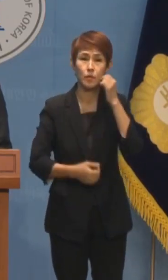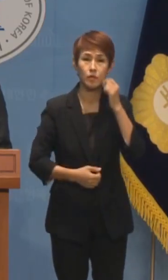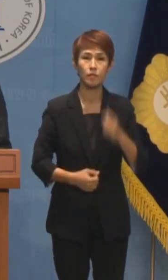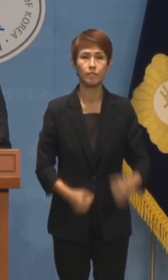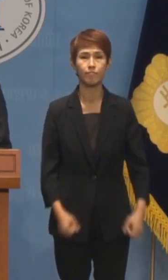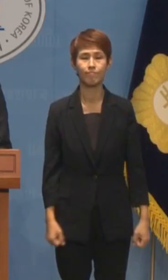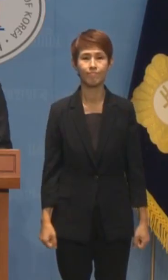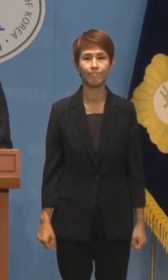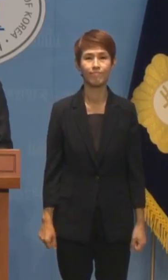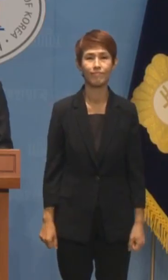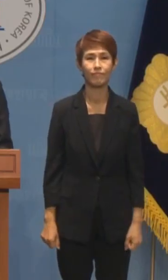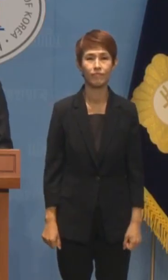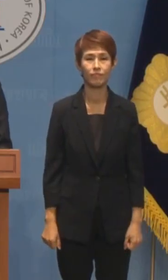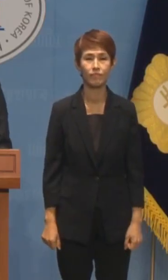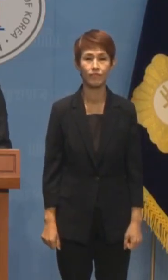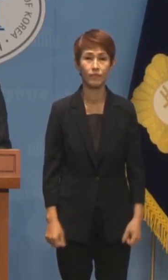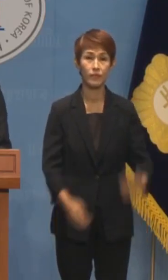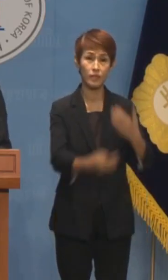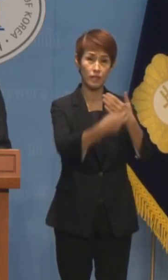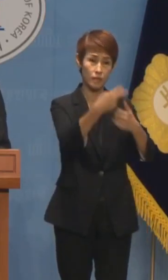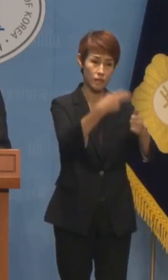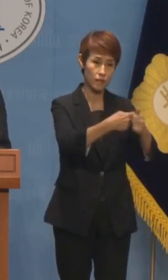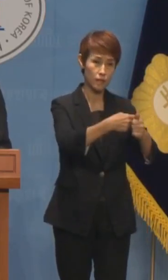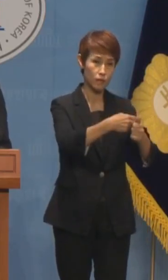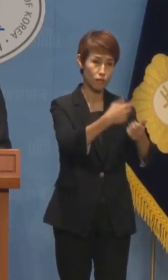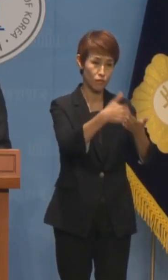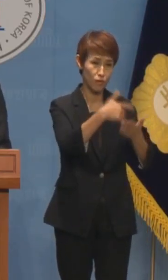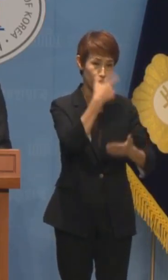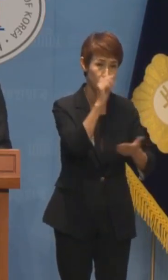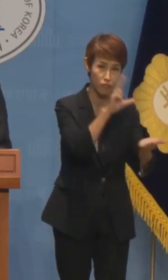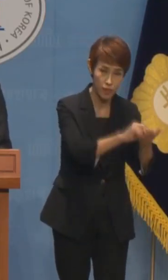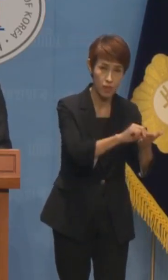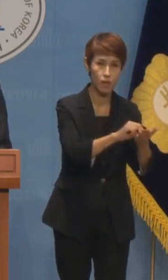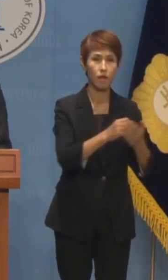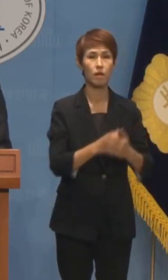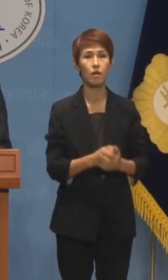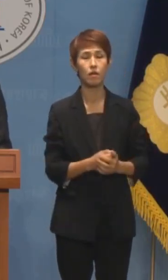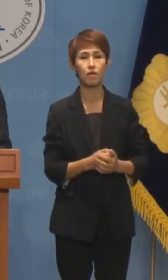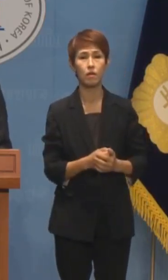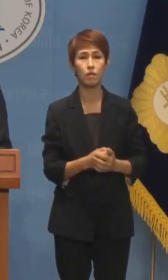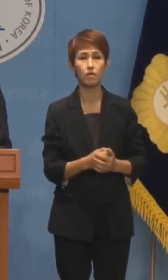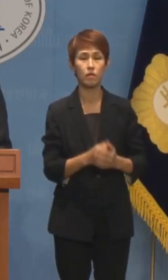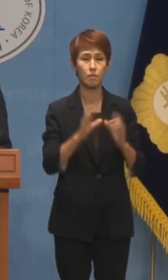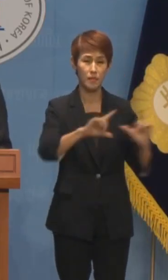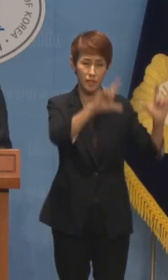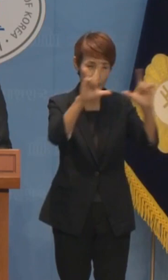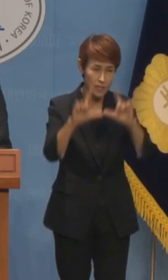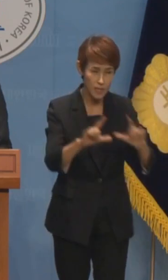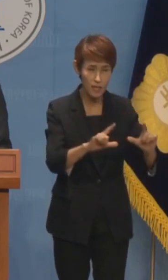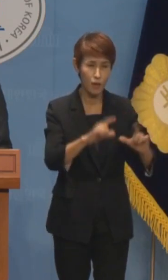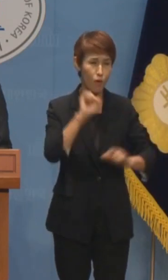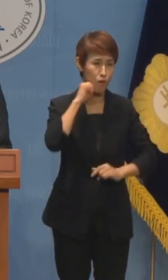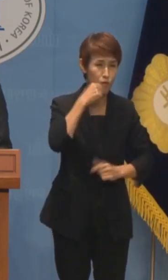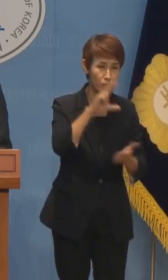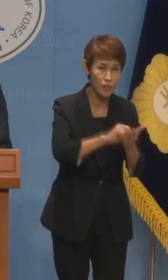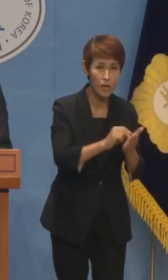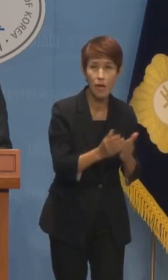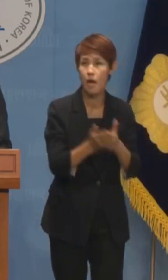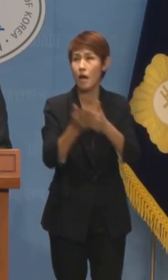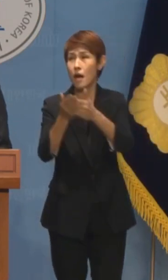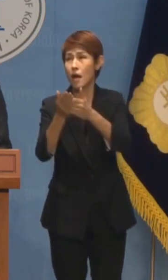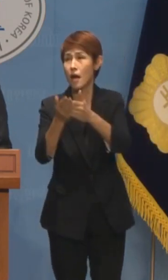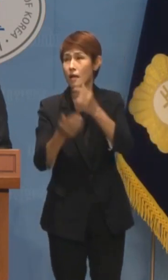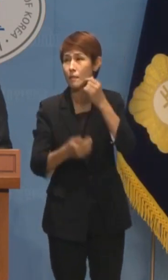하겠습니다. 의료 대란과 민생 위기는 말도 꺼내지 못할 거면서